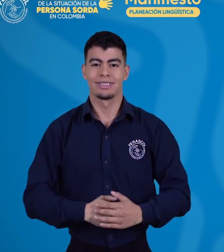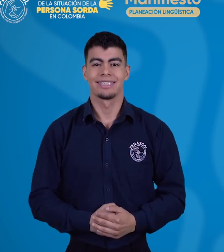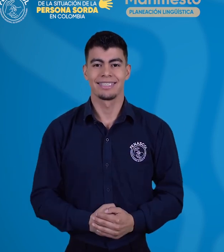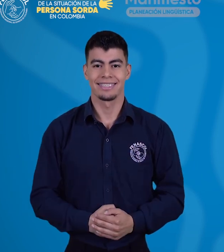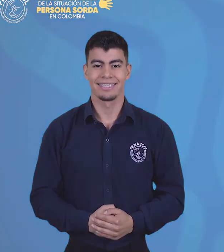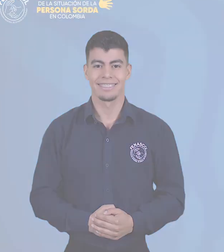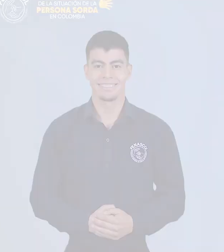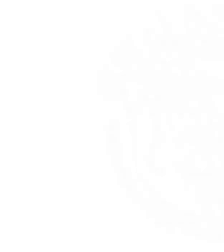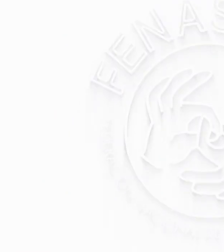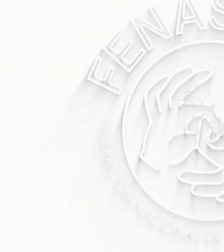¡Gracias!